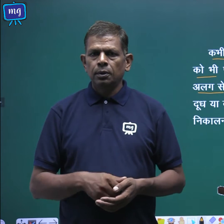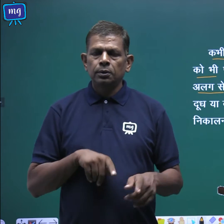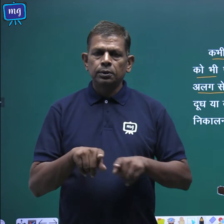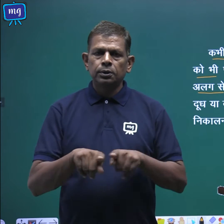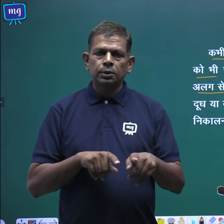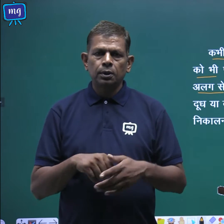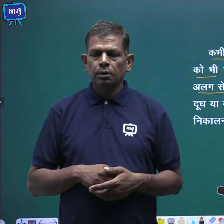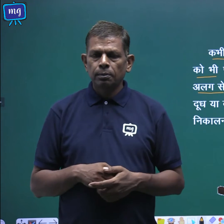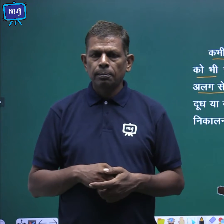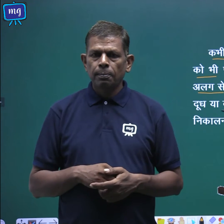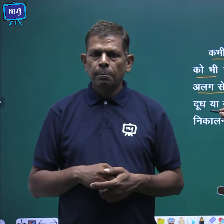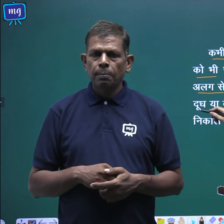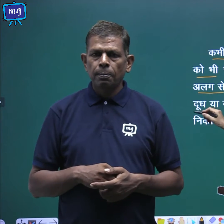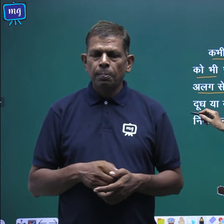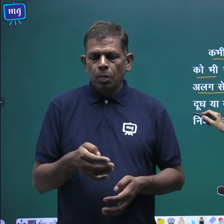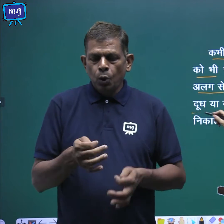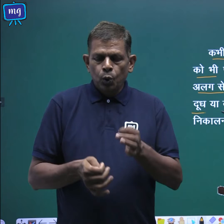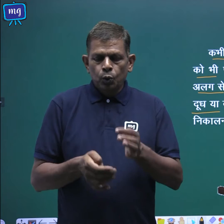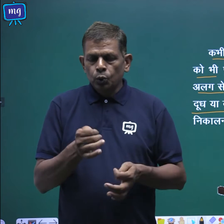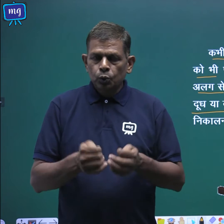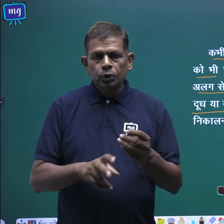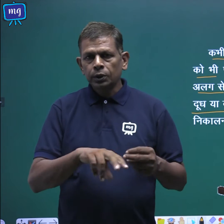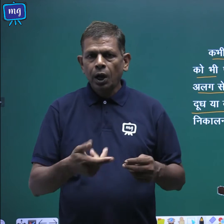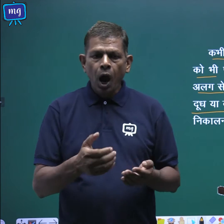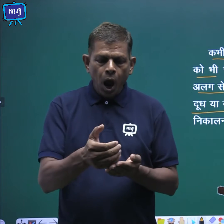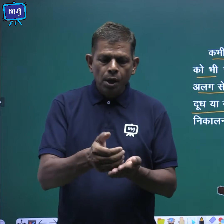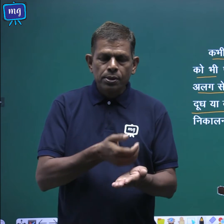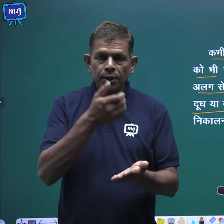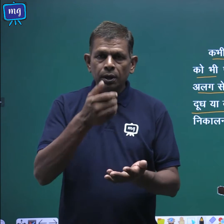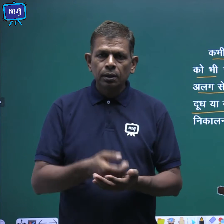जैसे दूध या दही का